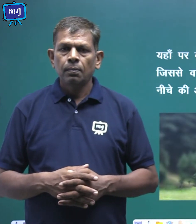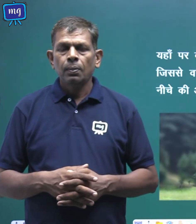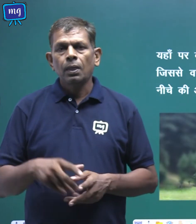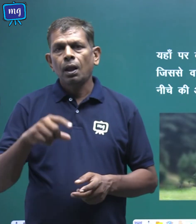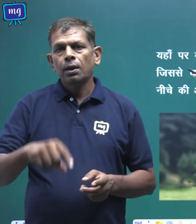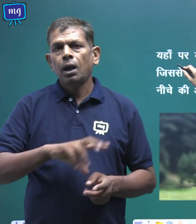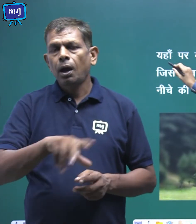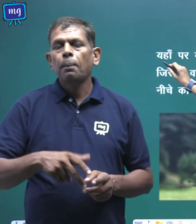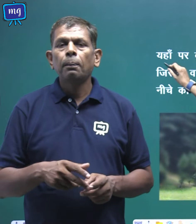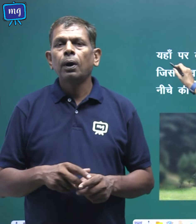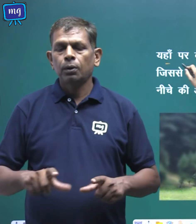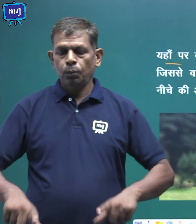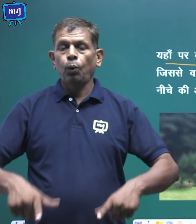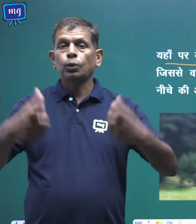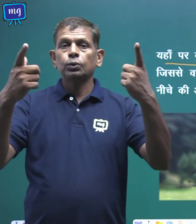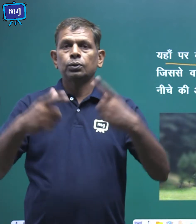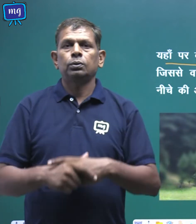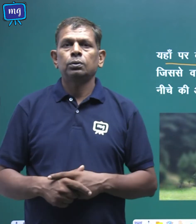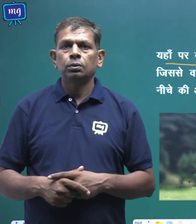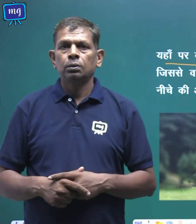यहाँ पर वृक्ष